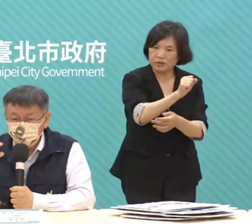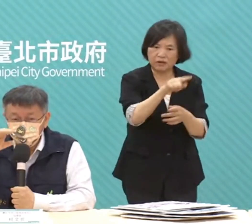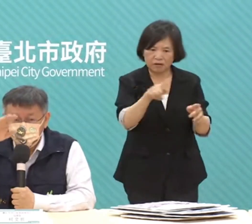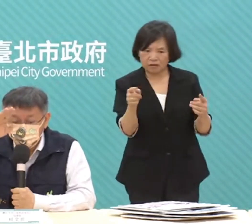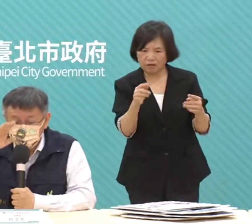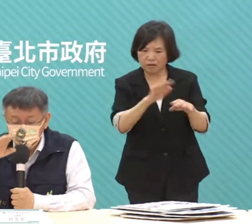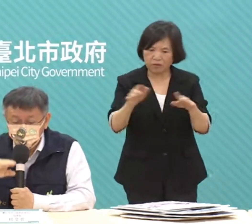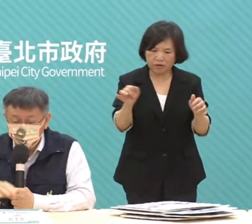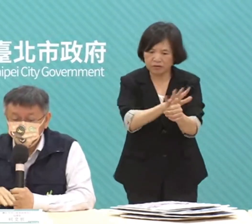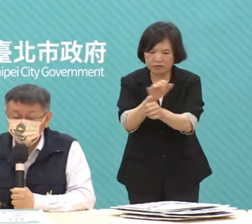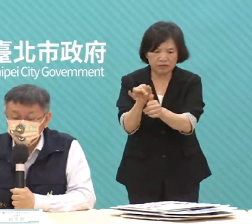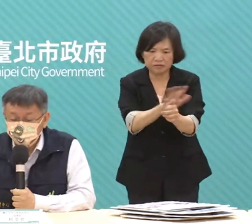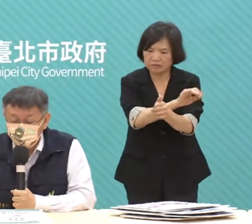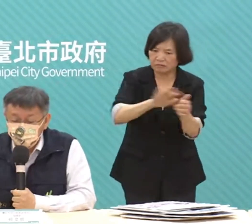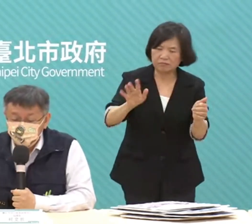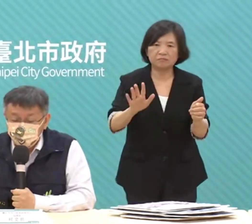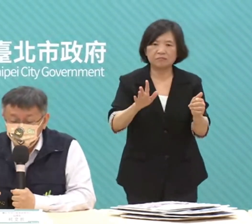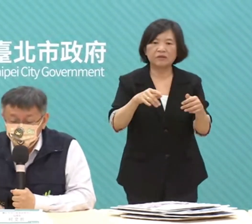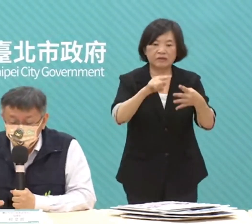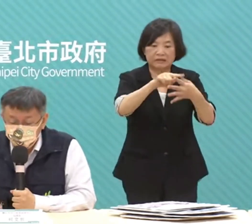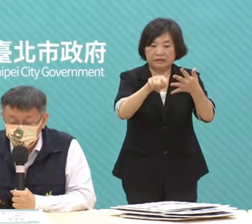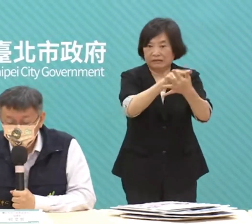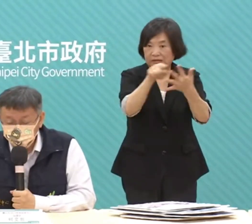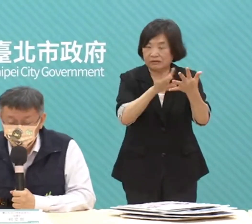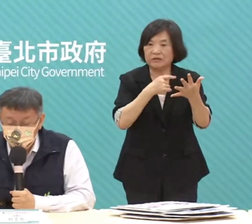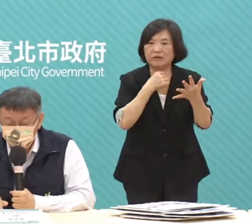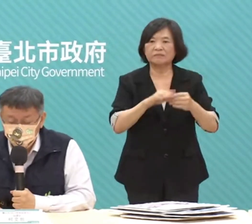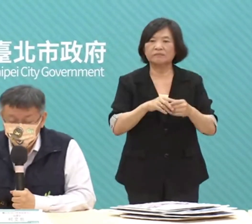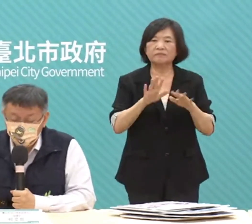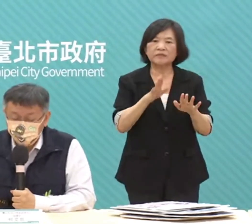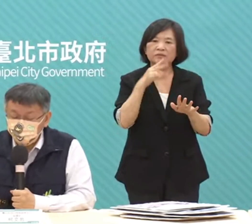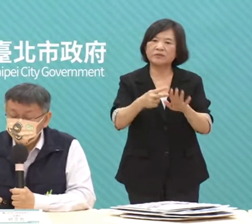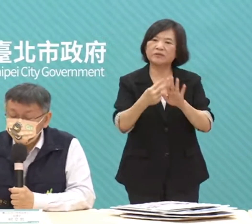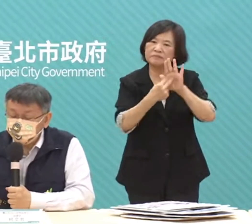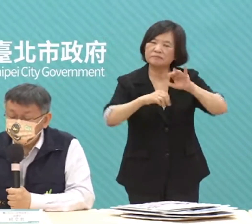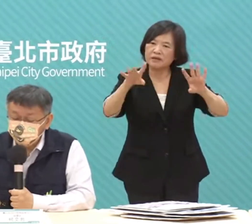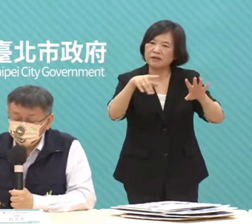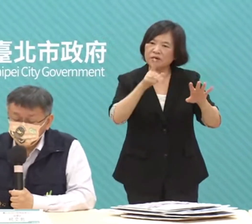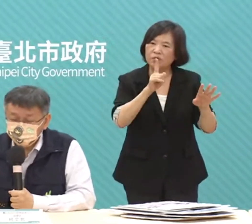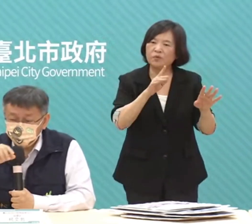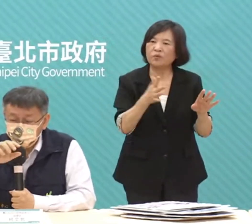些，所以他是经过五个步骤。那么这个今天这个为什么被拿出来讲？你知道？